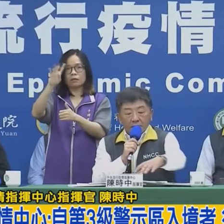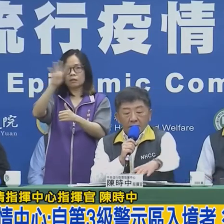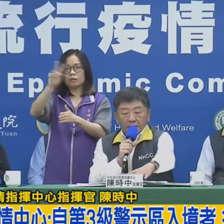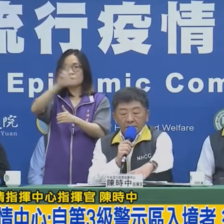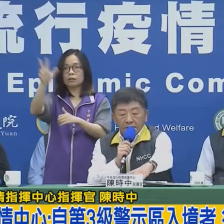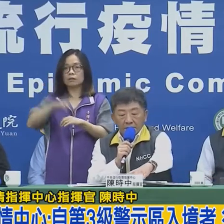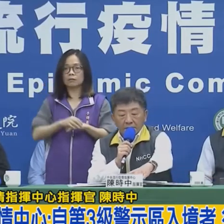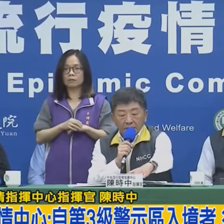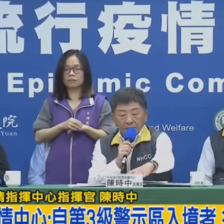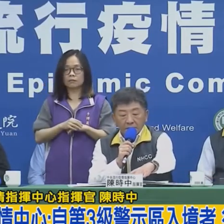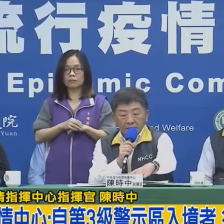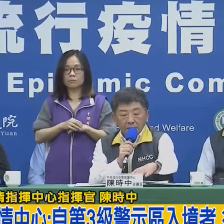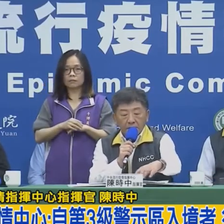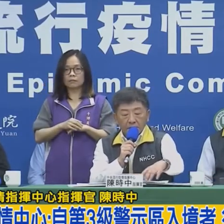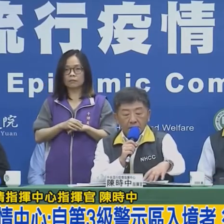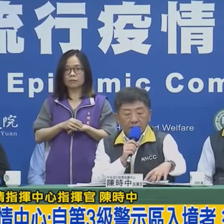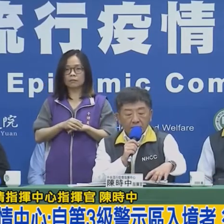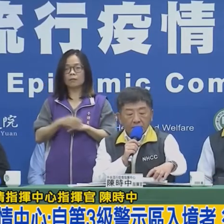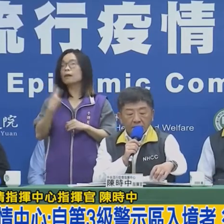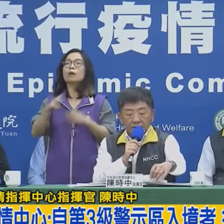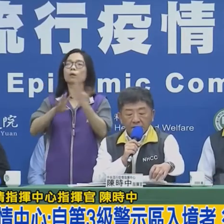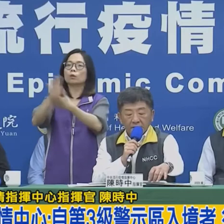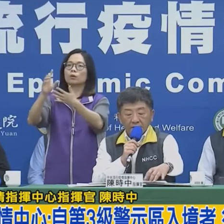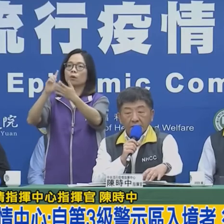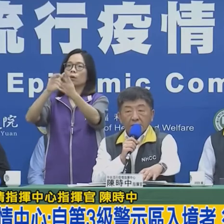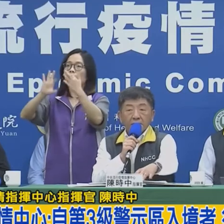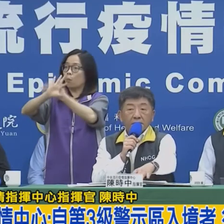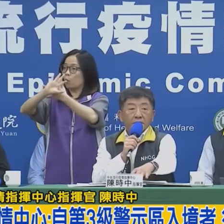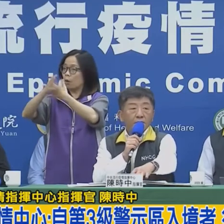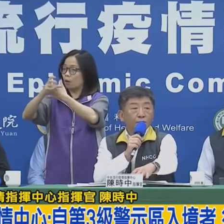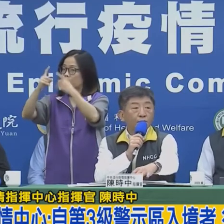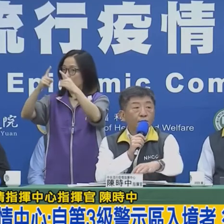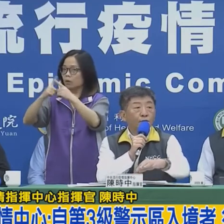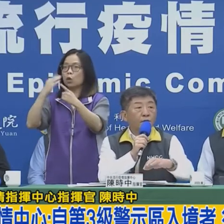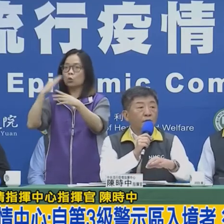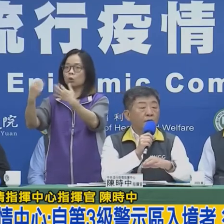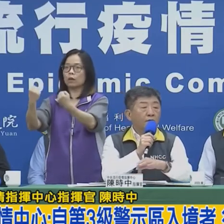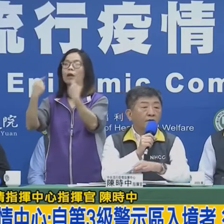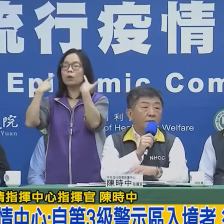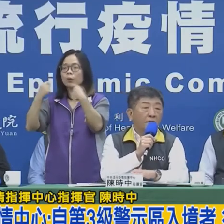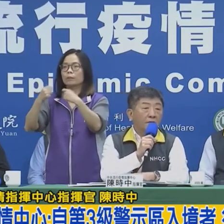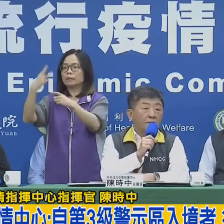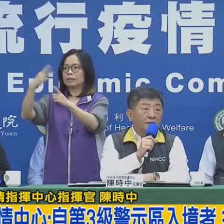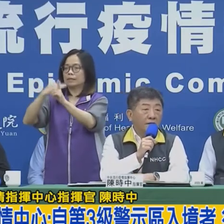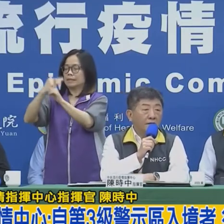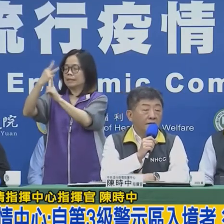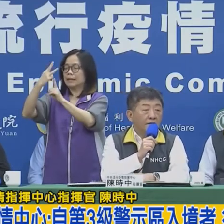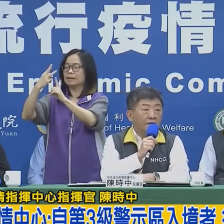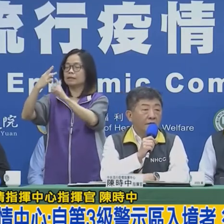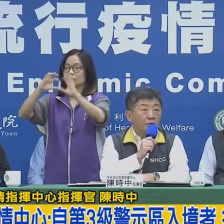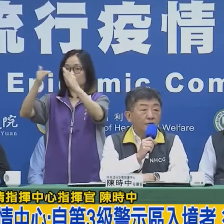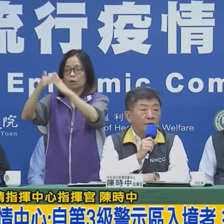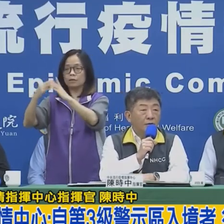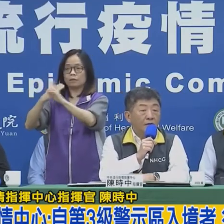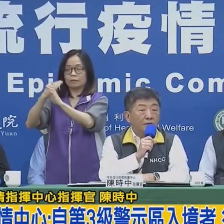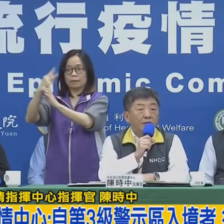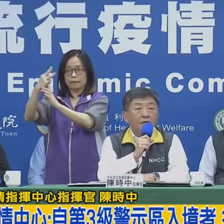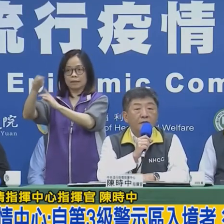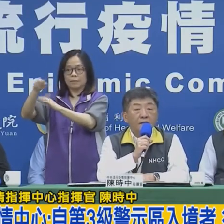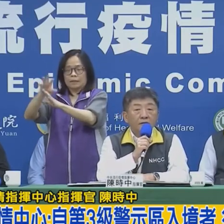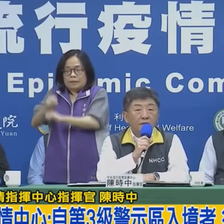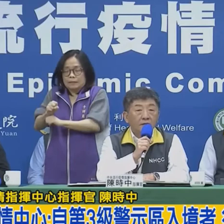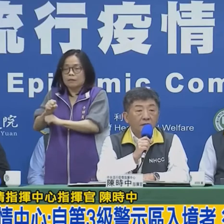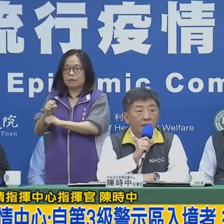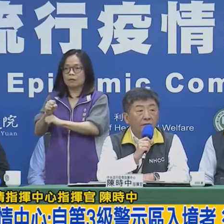那另外我们大概对于外国人在这些3级的区域，非本国人在这3级的区域